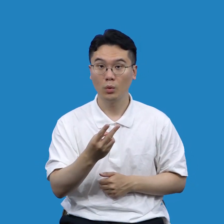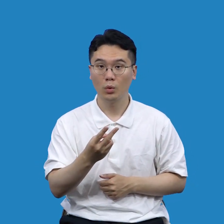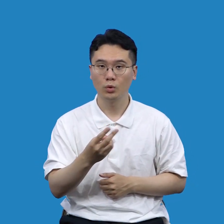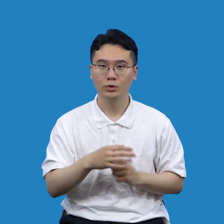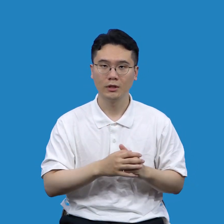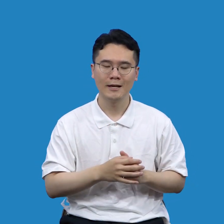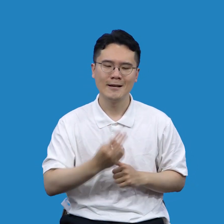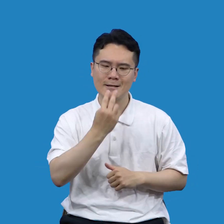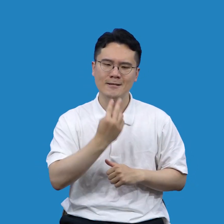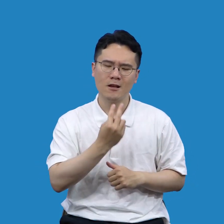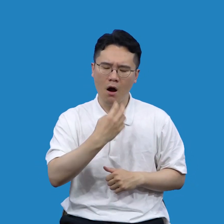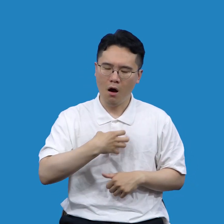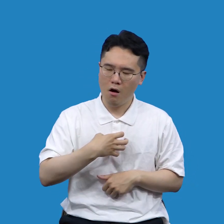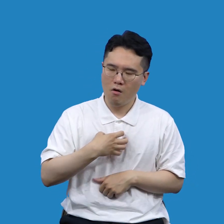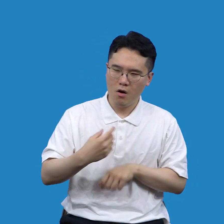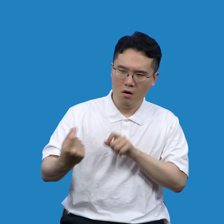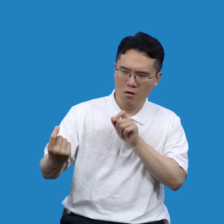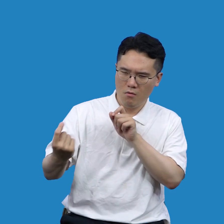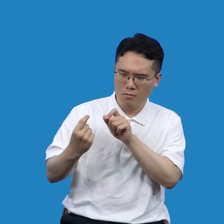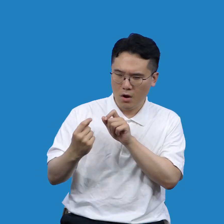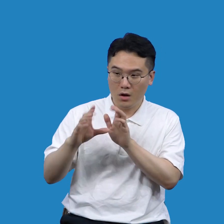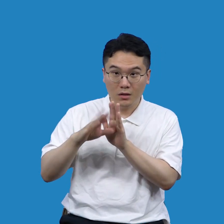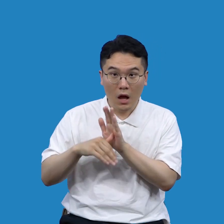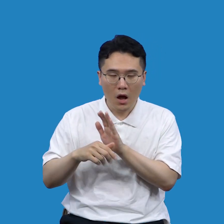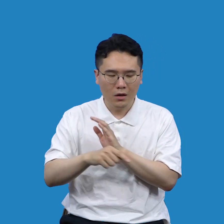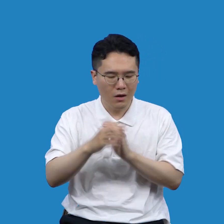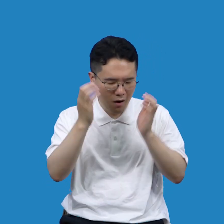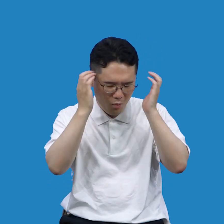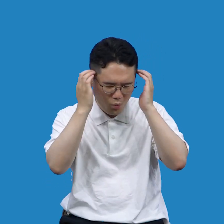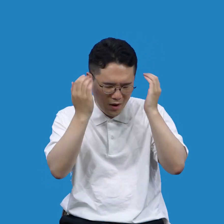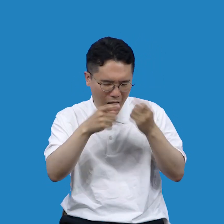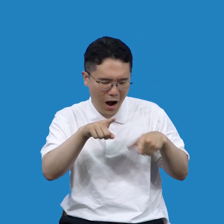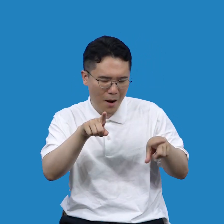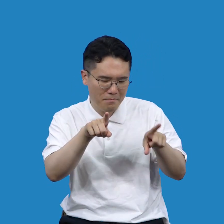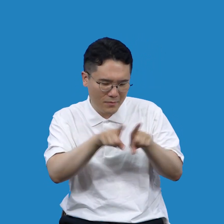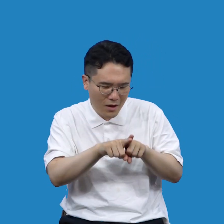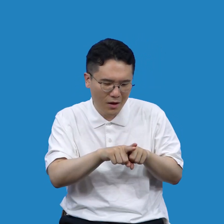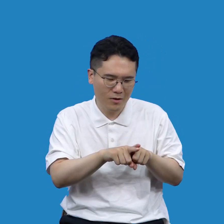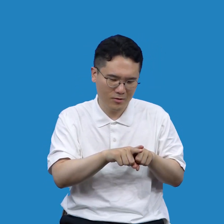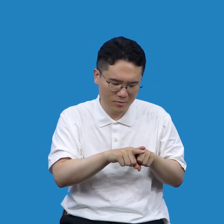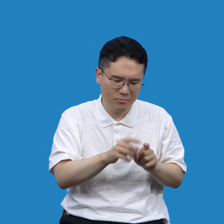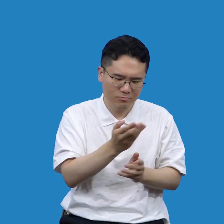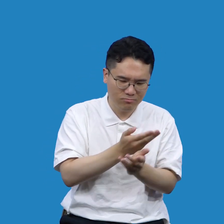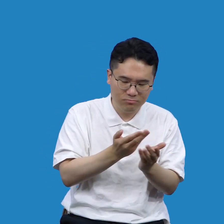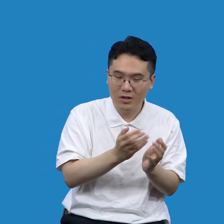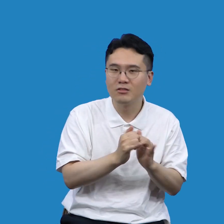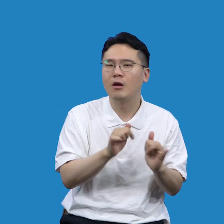때 고난을 함께하는 사람들이 바로 가족이죠. 자, 6월절 심판의